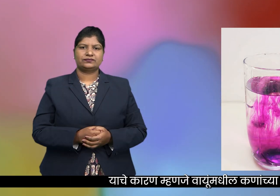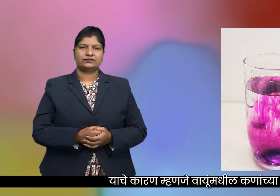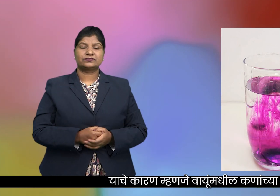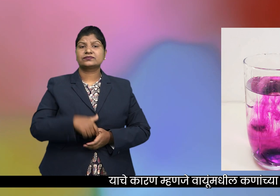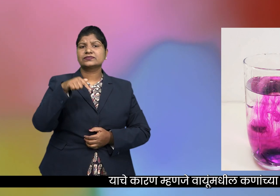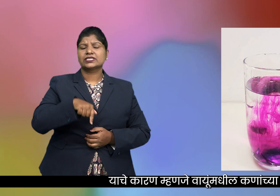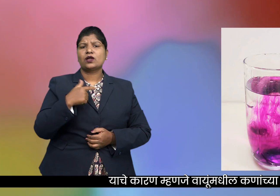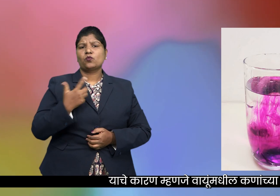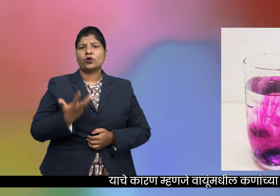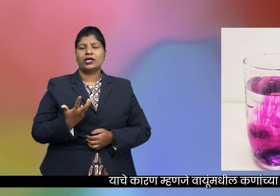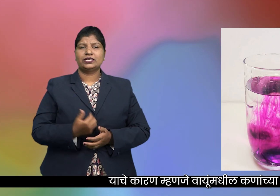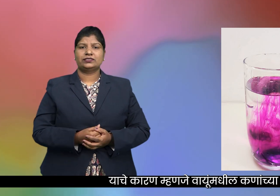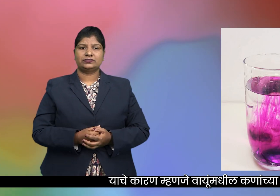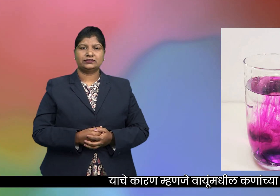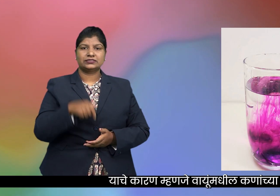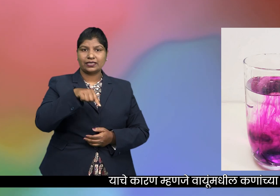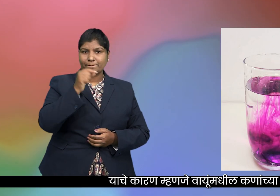याचे कारण म्हणजे वायूमधील कणांच्या